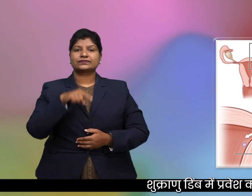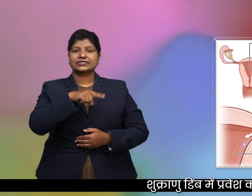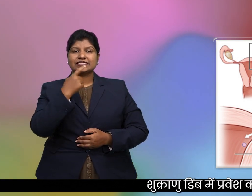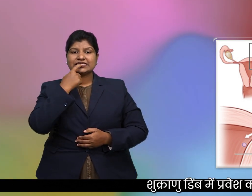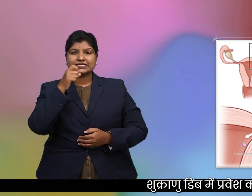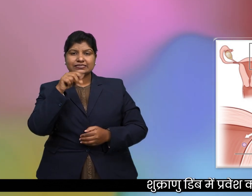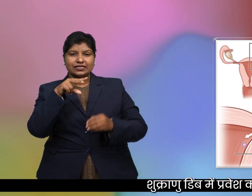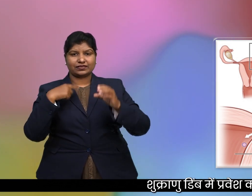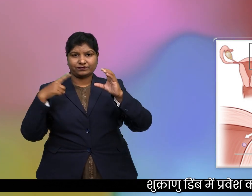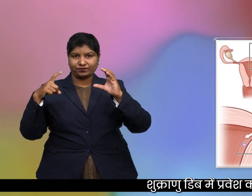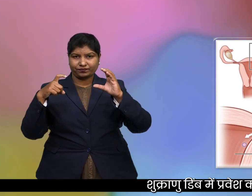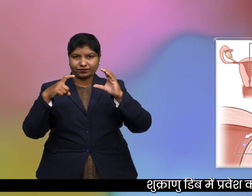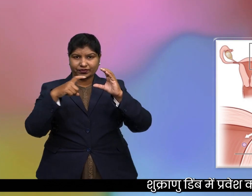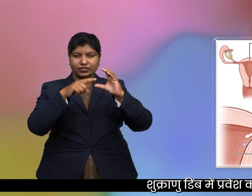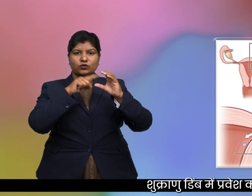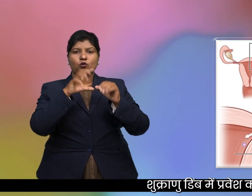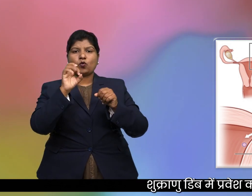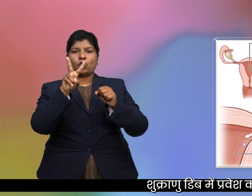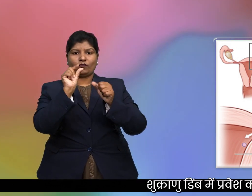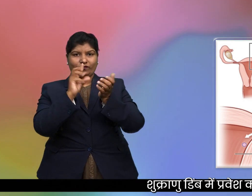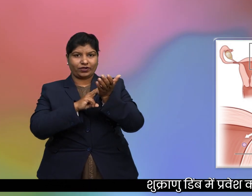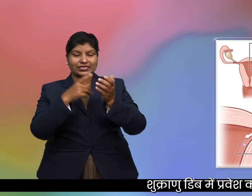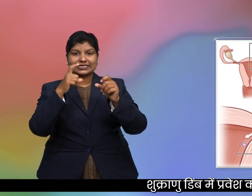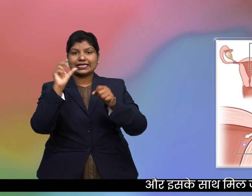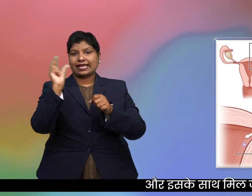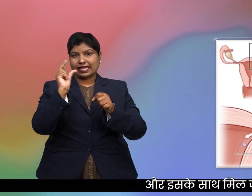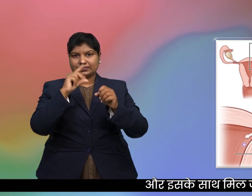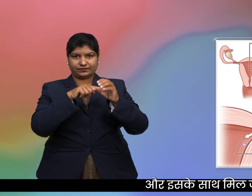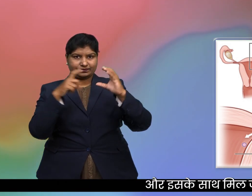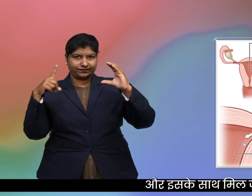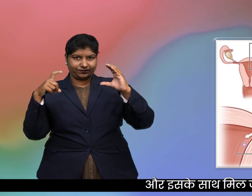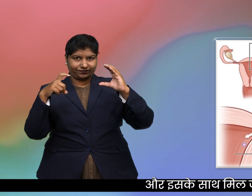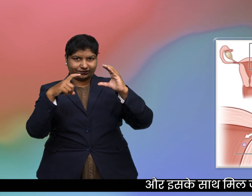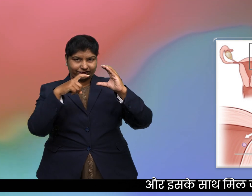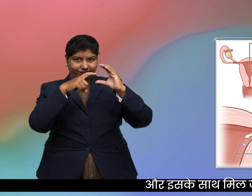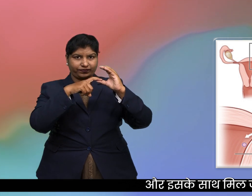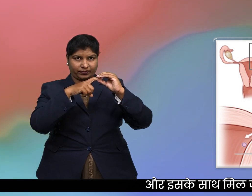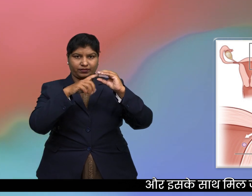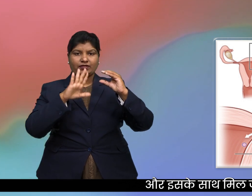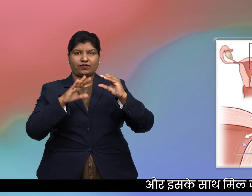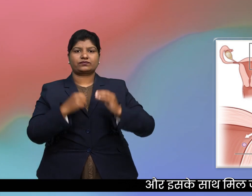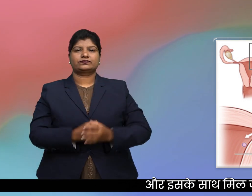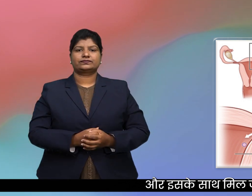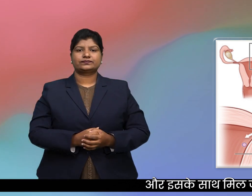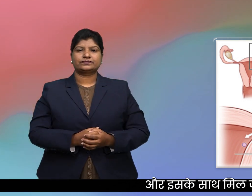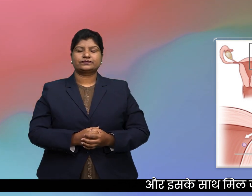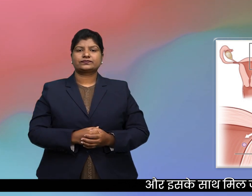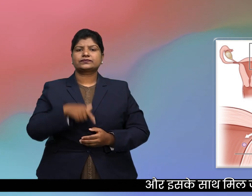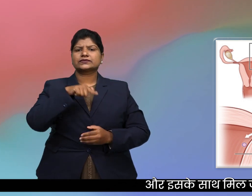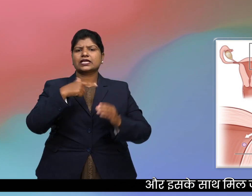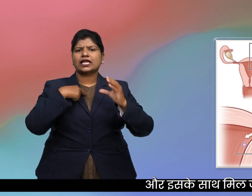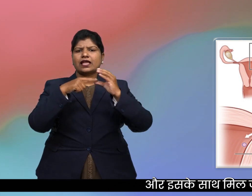शुक्राणु डिंब में प्रवेश करता है और इसके साथ मिल जाता है,